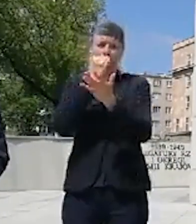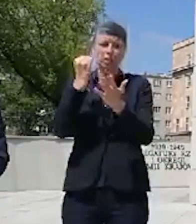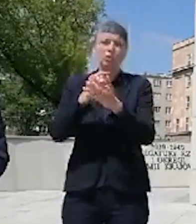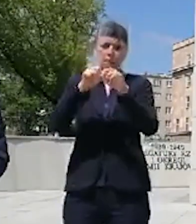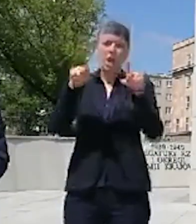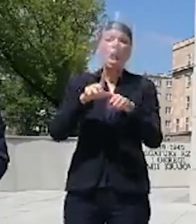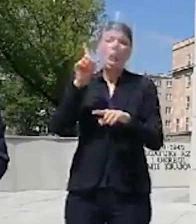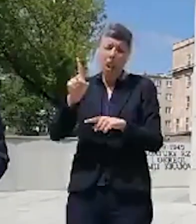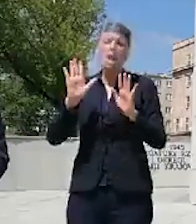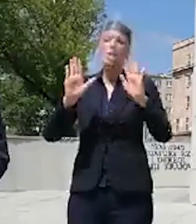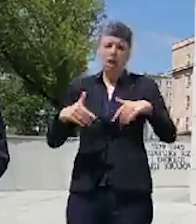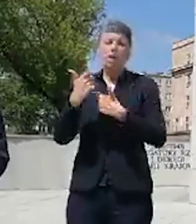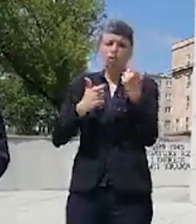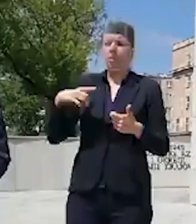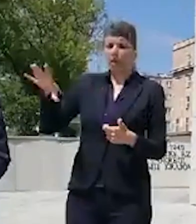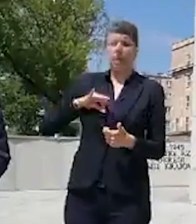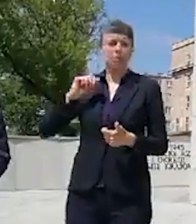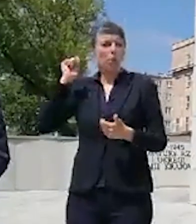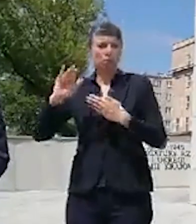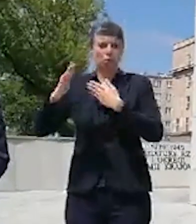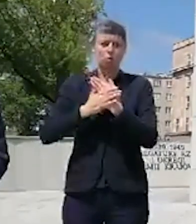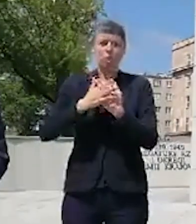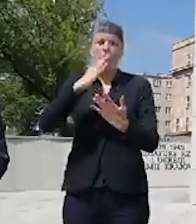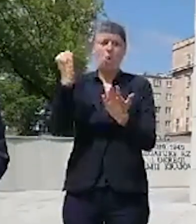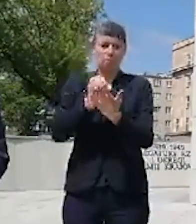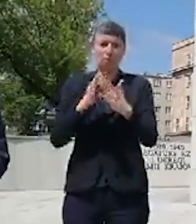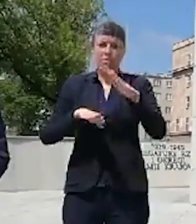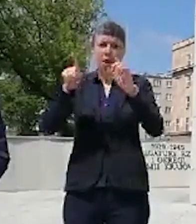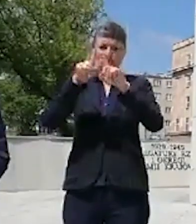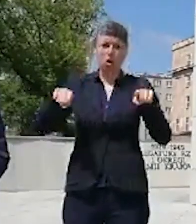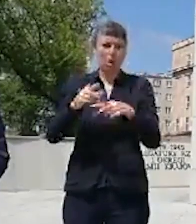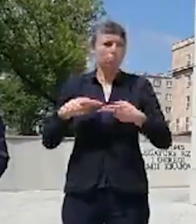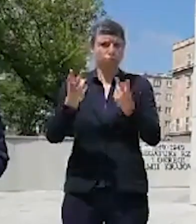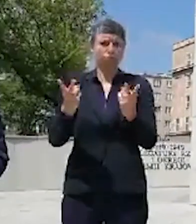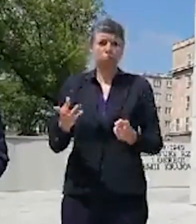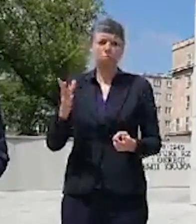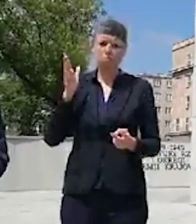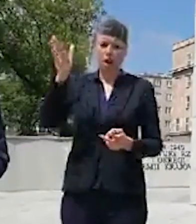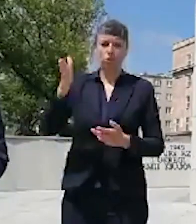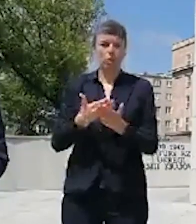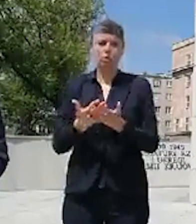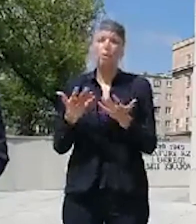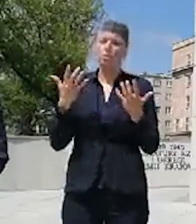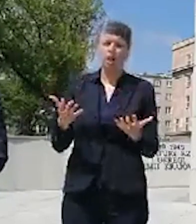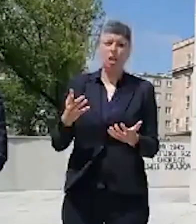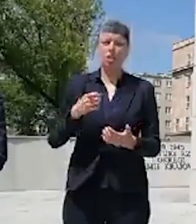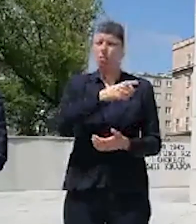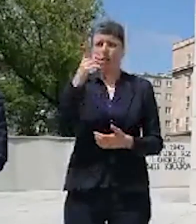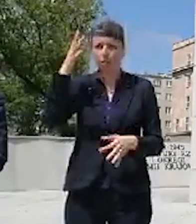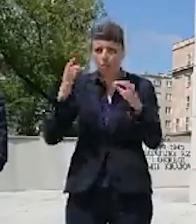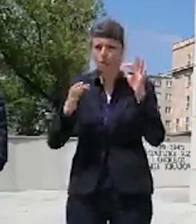razem z małżonką, żeby nie było żadnych wątpliwości, że w czasie pełnienia tego urzędu nie pojawiają się żadne